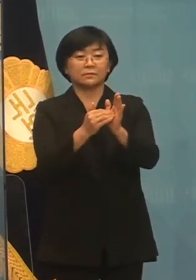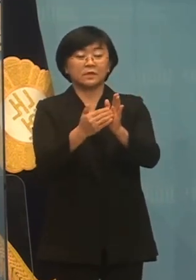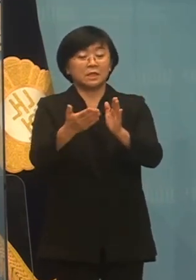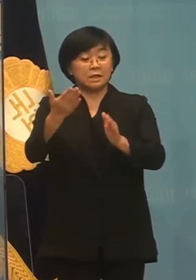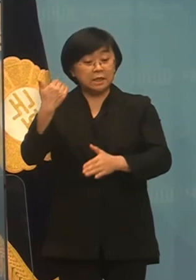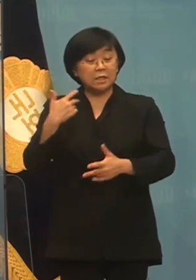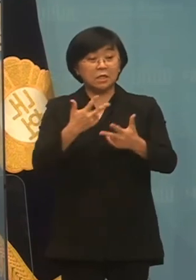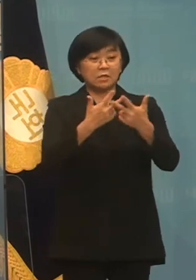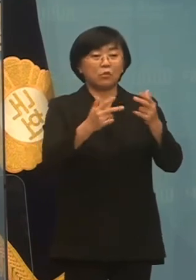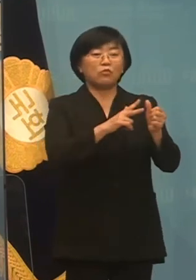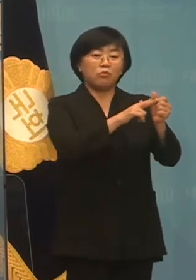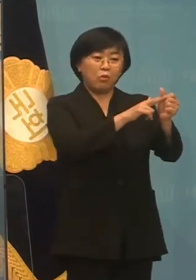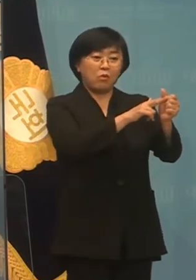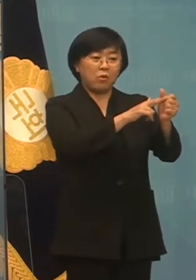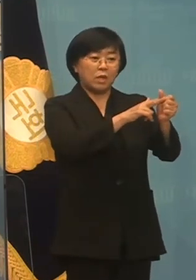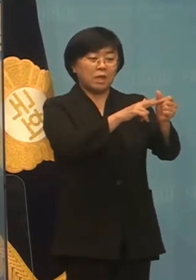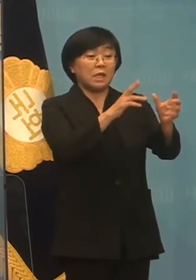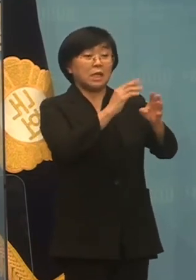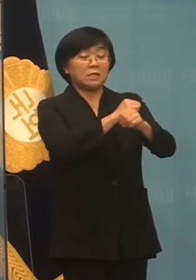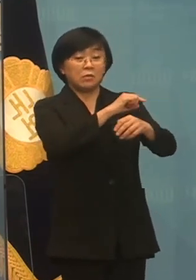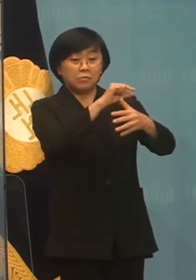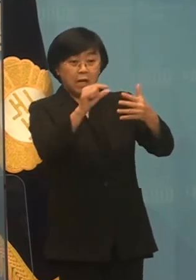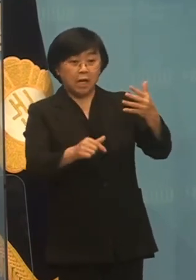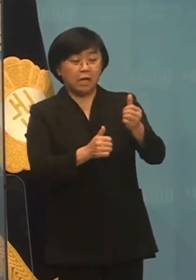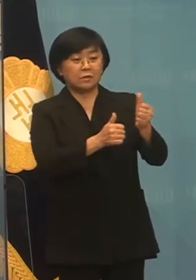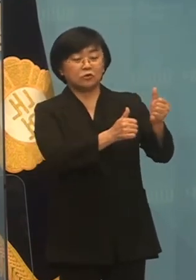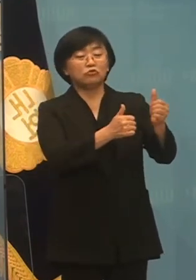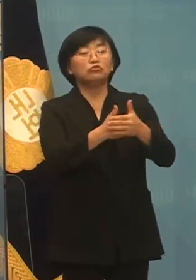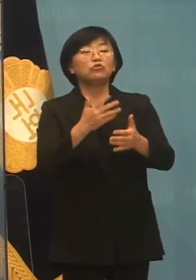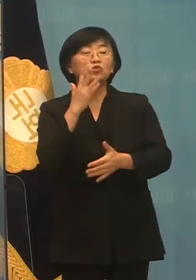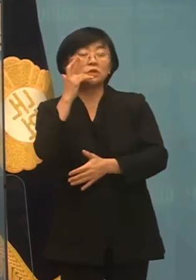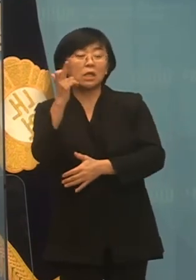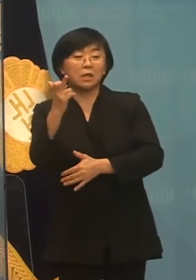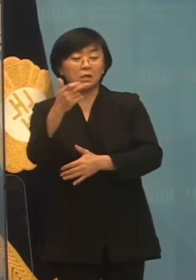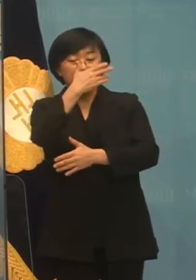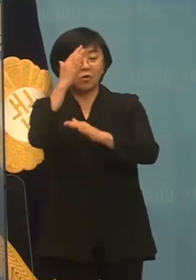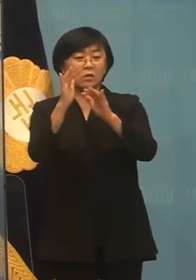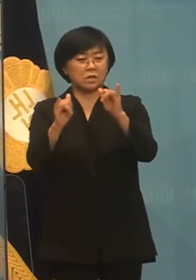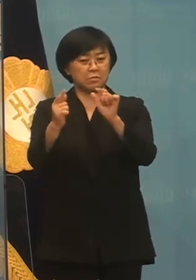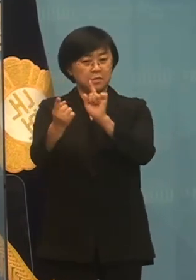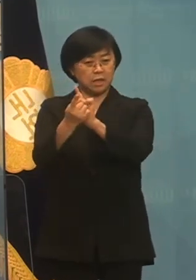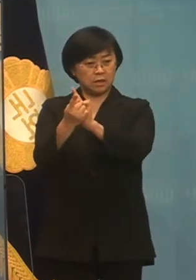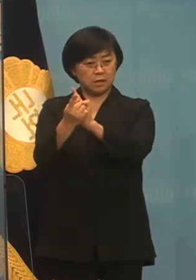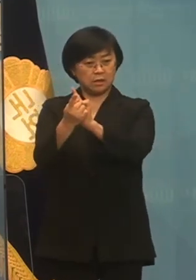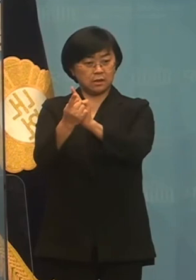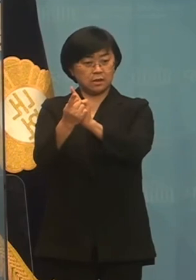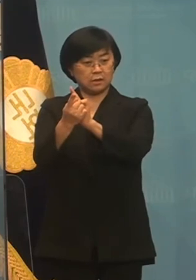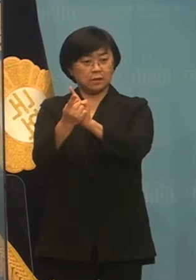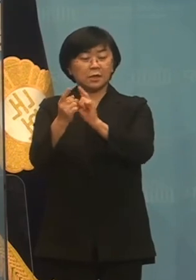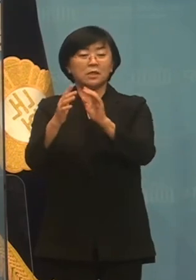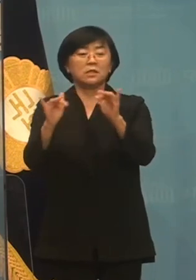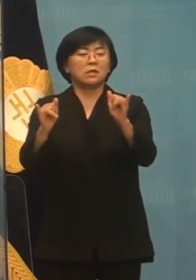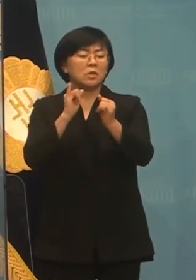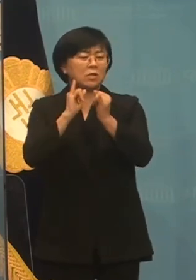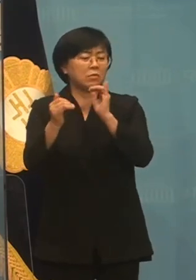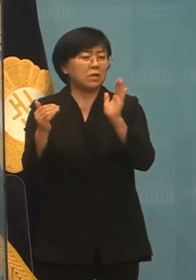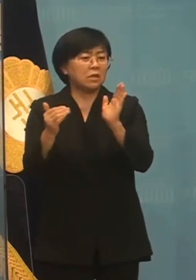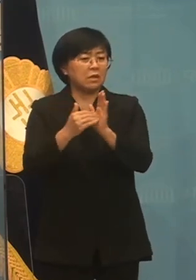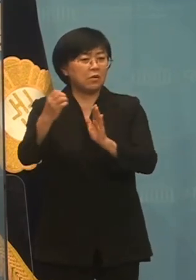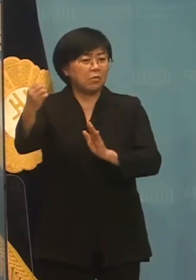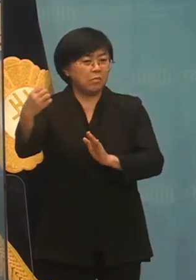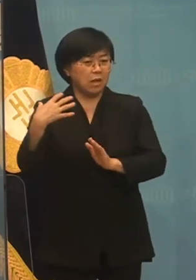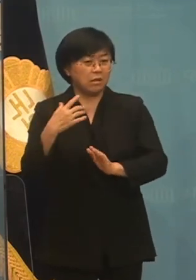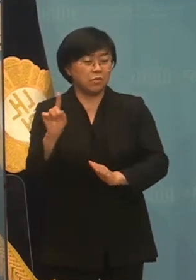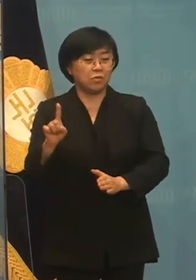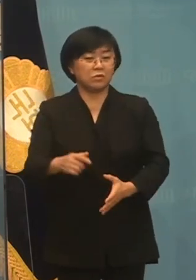지난주 이재명 후보 일정을 수행하던 중에 울산에서 어떤 청년 한 분을 만났는데요. 이분은 인터뷰를 마치고 이렇게